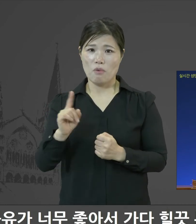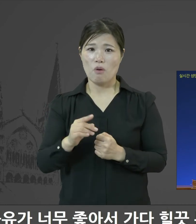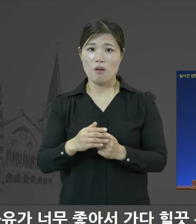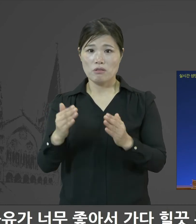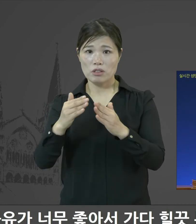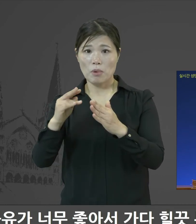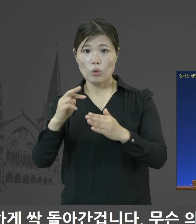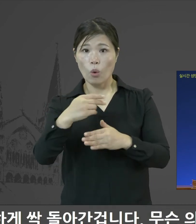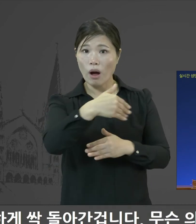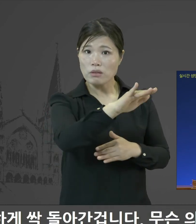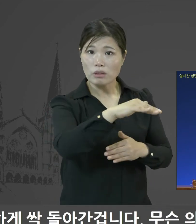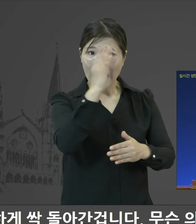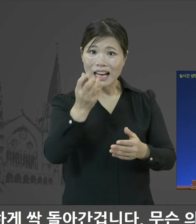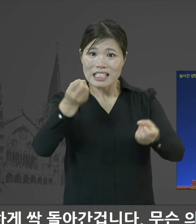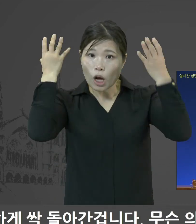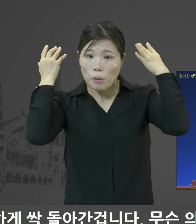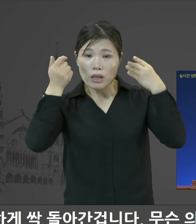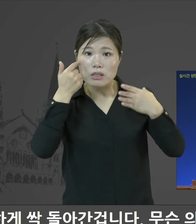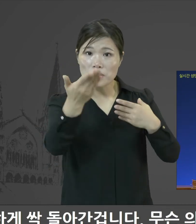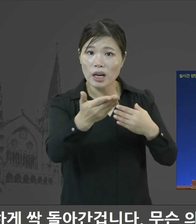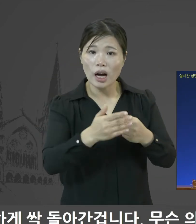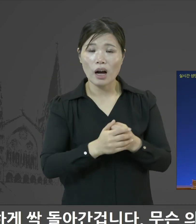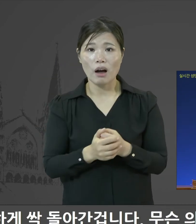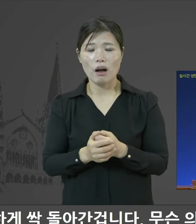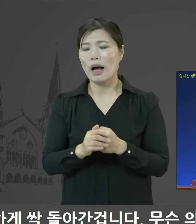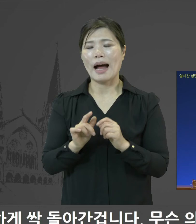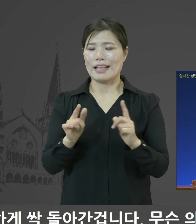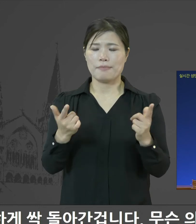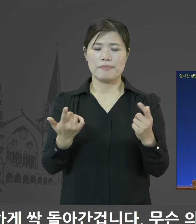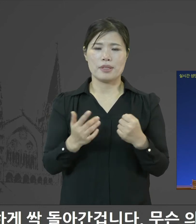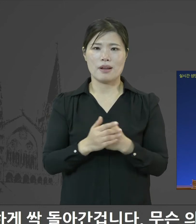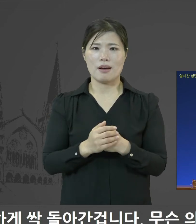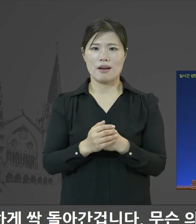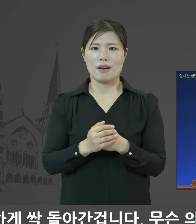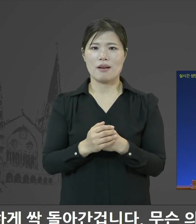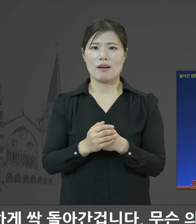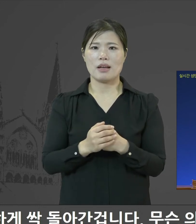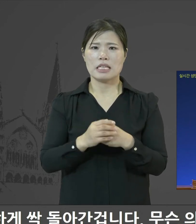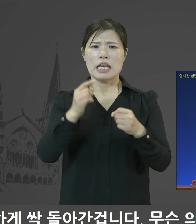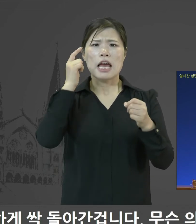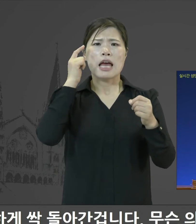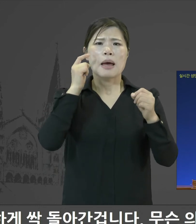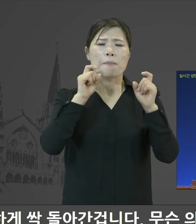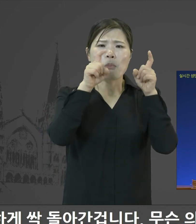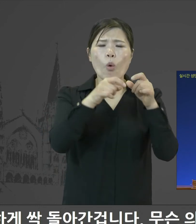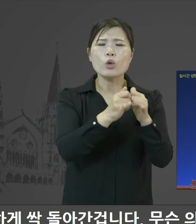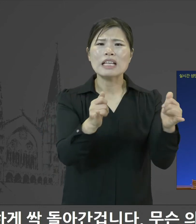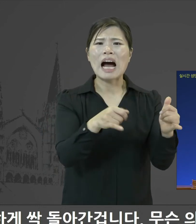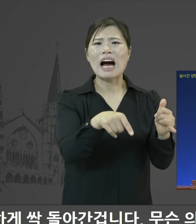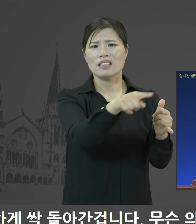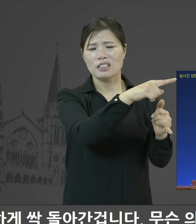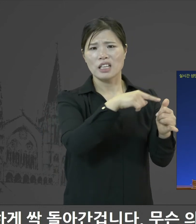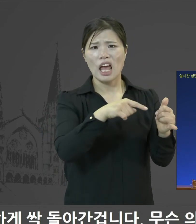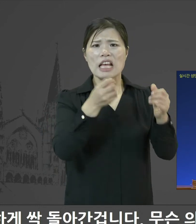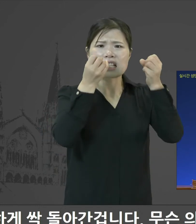아니죠. 돌아가서 어떻게 했다는 겁니까? 새로운 삶이 시작됐다는 겁니다.